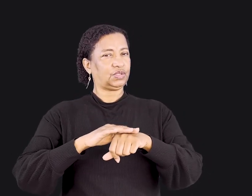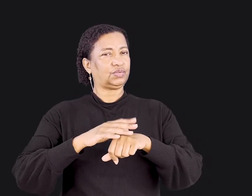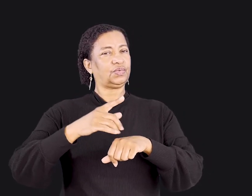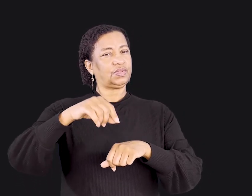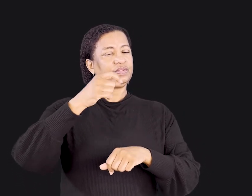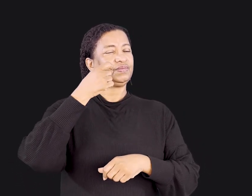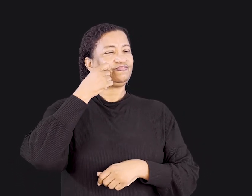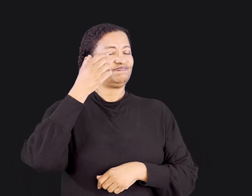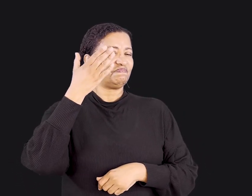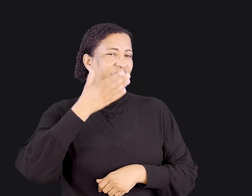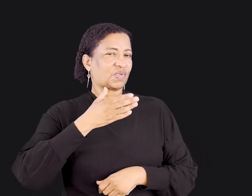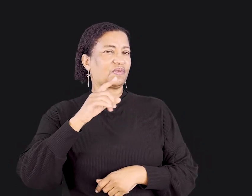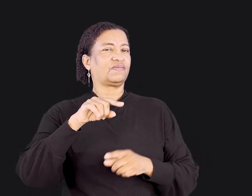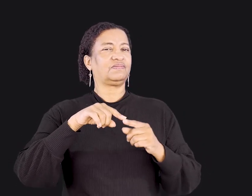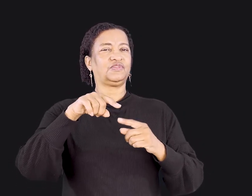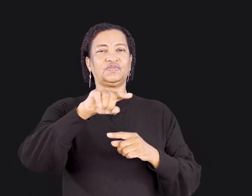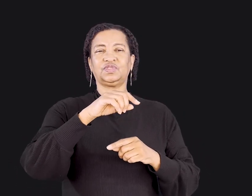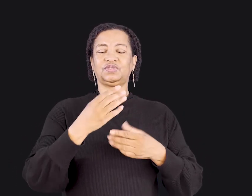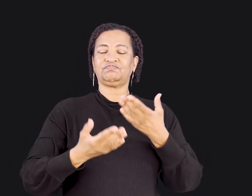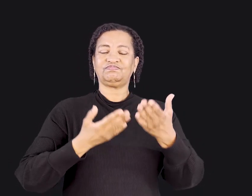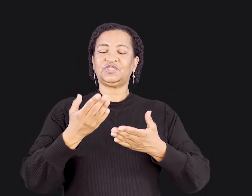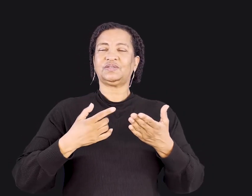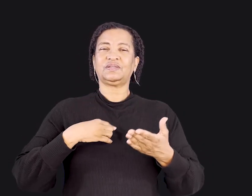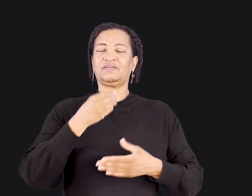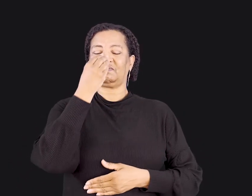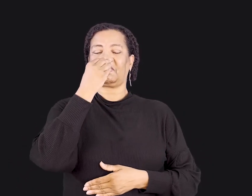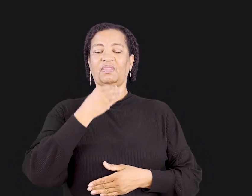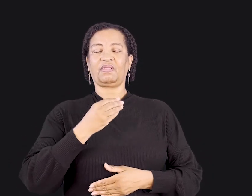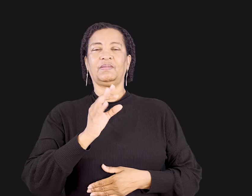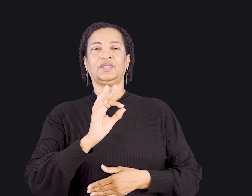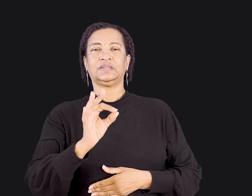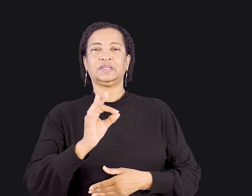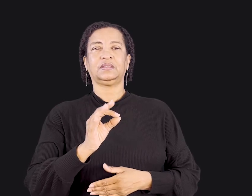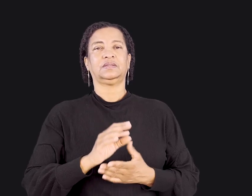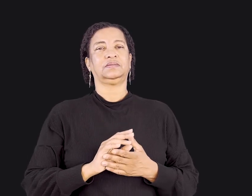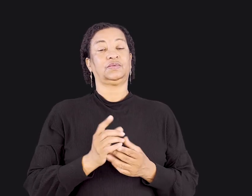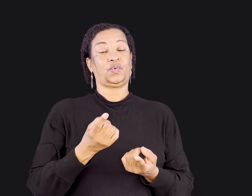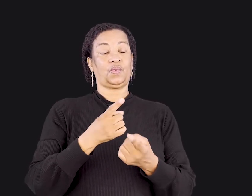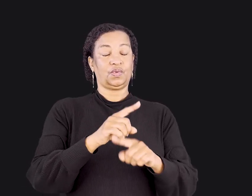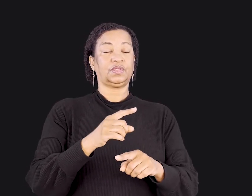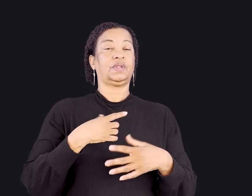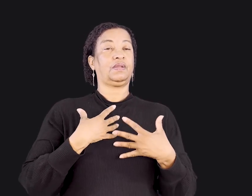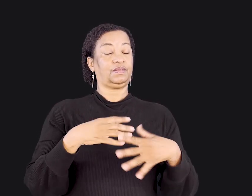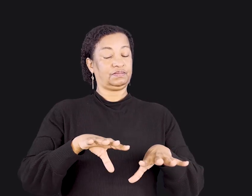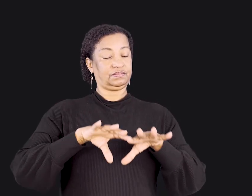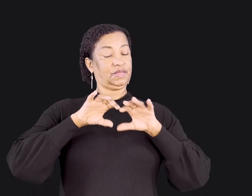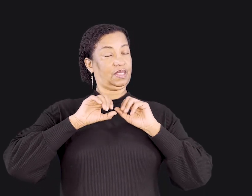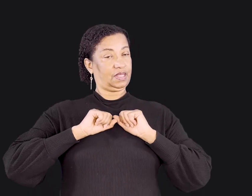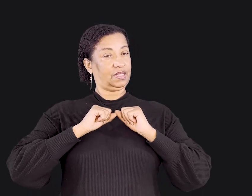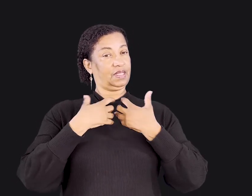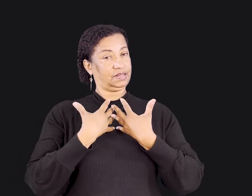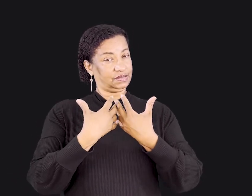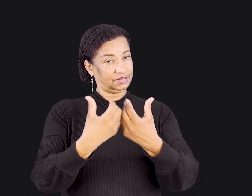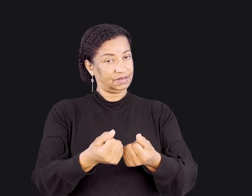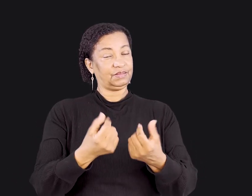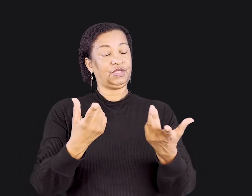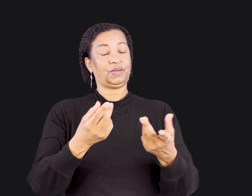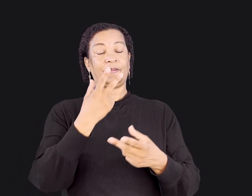uma provação, vocês não me trataram com desprezo ou desdém. Ao contrário, receberam-me como se eu fosse um anjo de Deus,